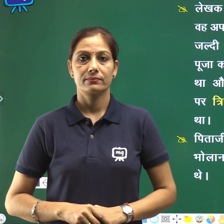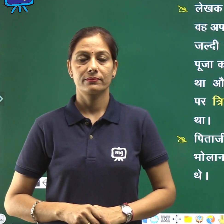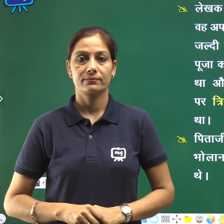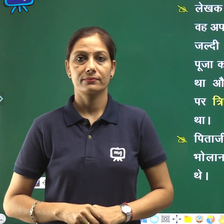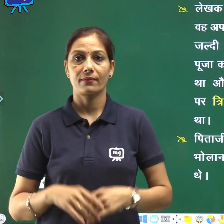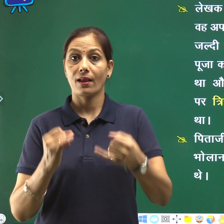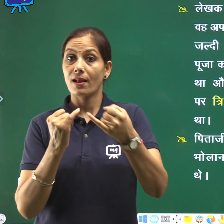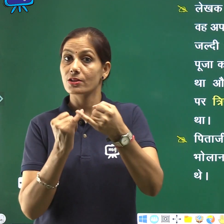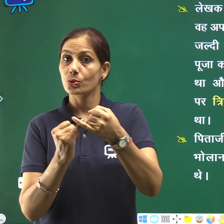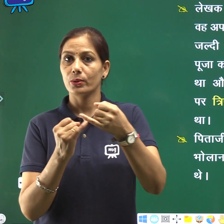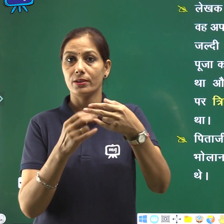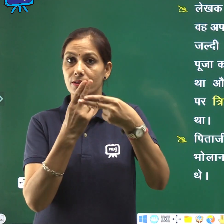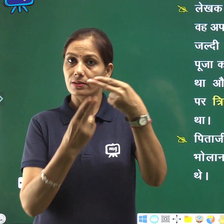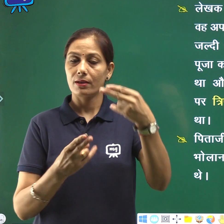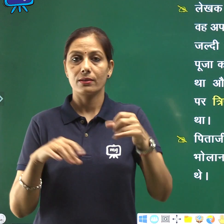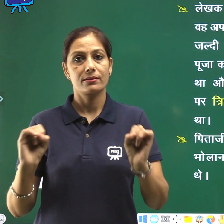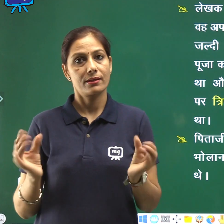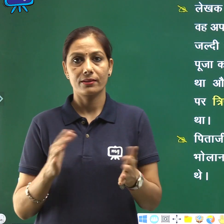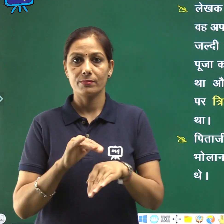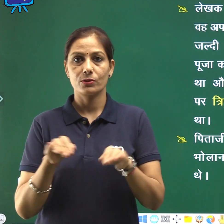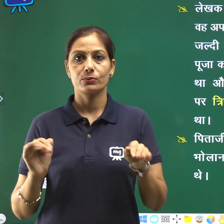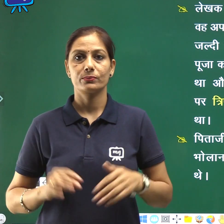कहानी शुरू करें बच्चों।